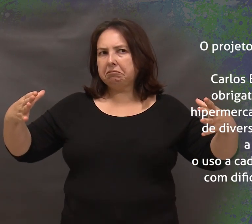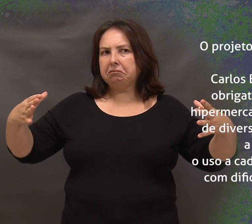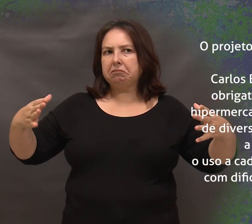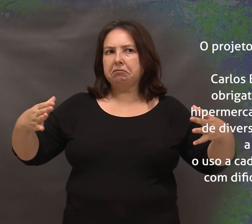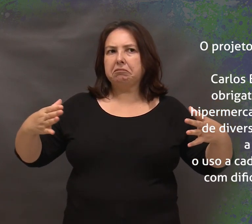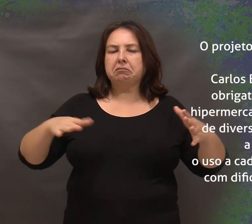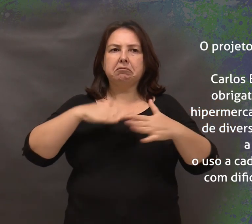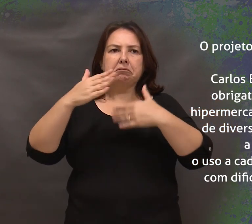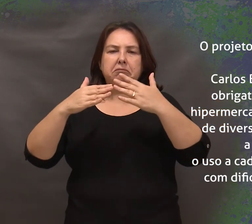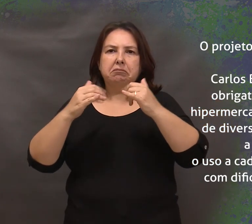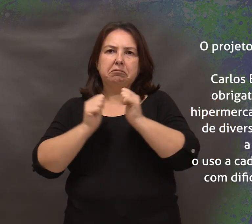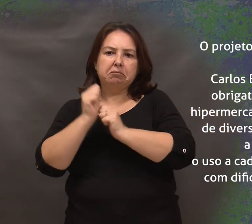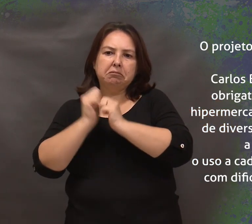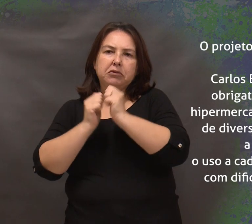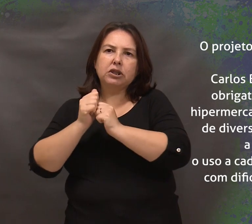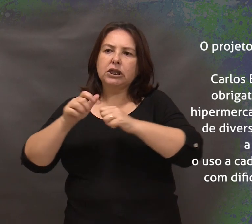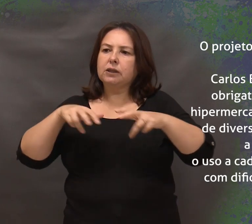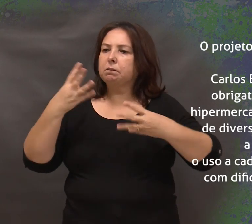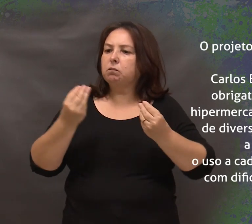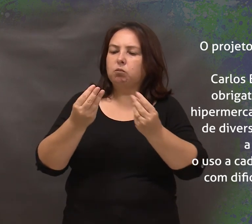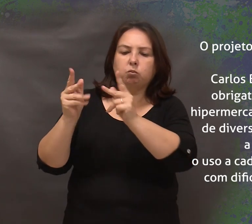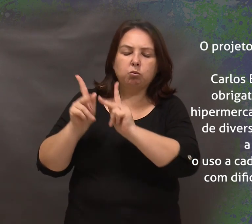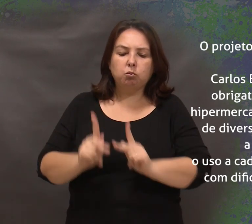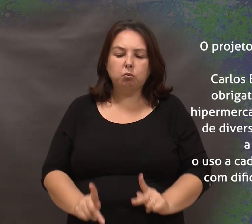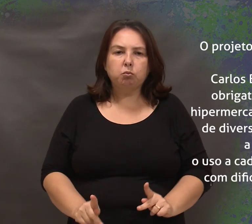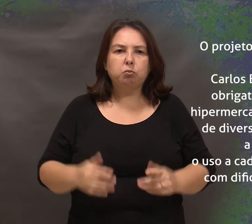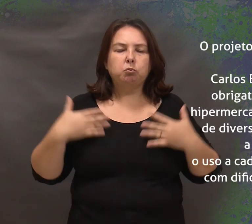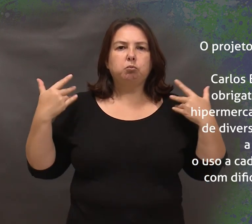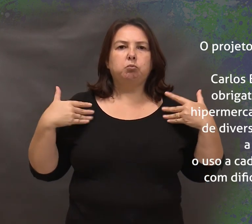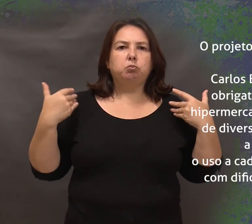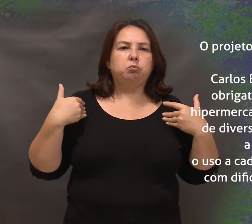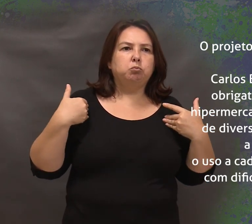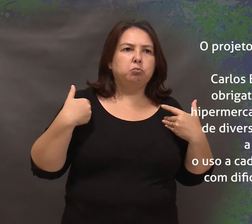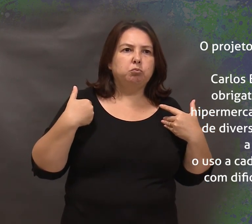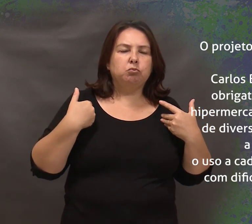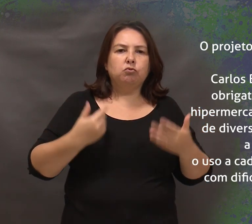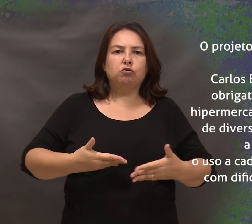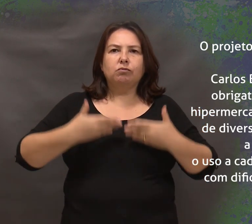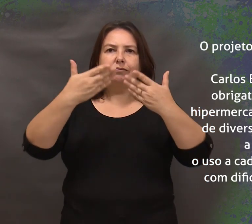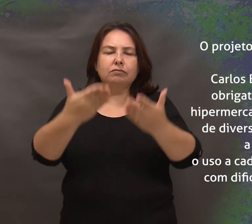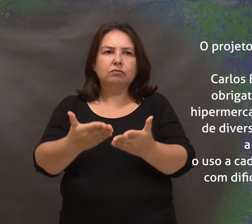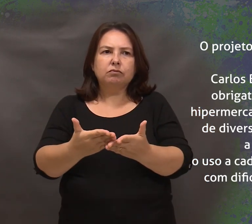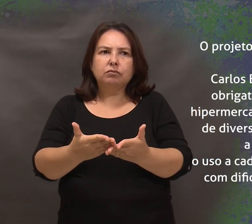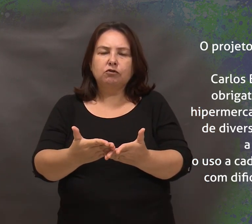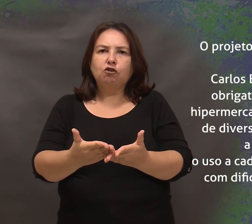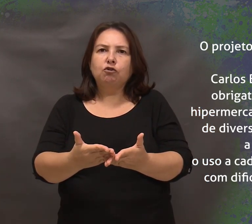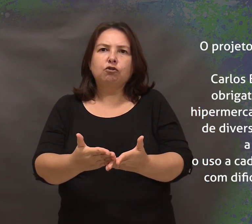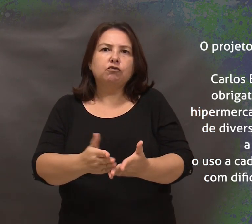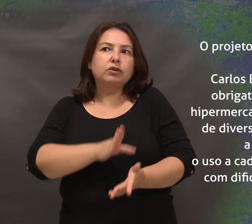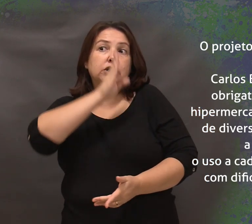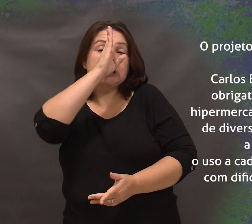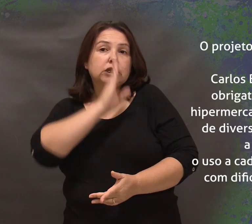diversão pública e cemitérios, a oferecerem sem custos o uso, a cadeira de rodas a pessoas com